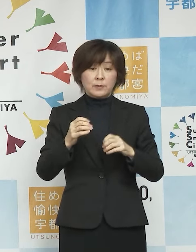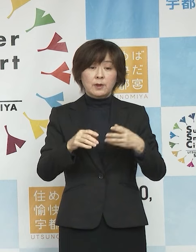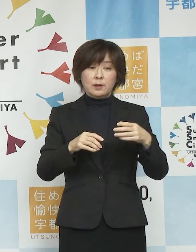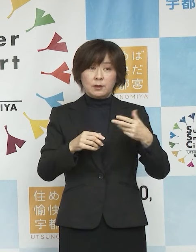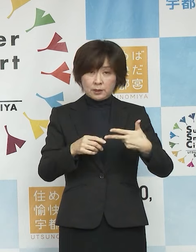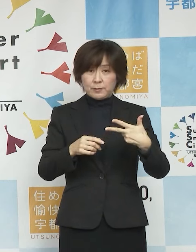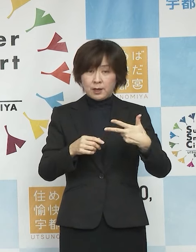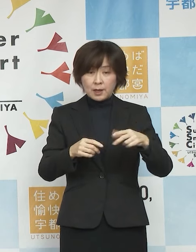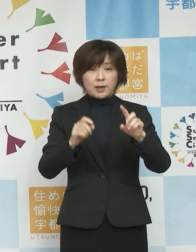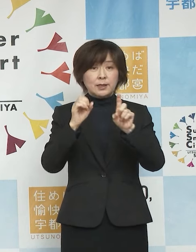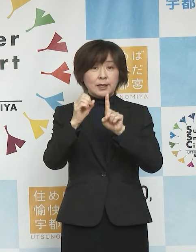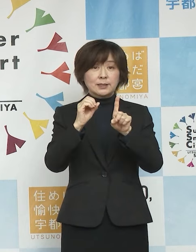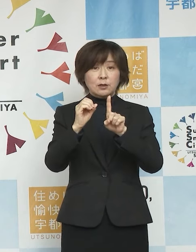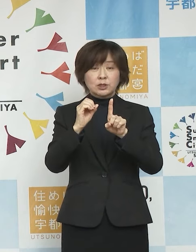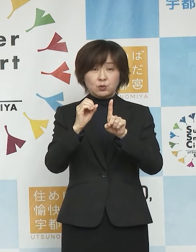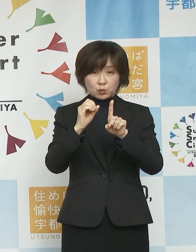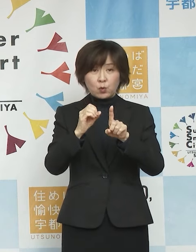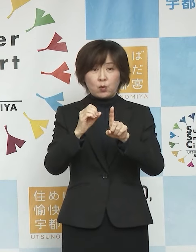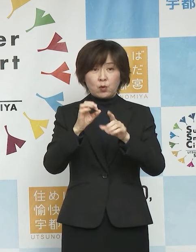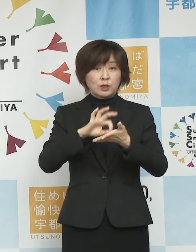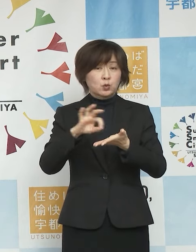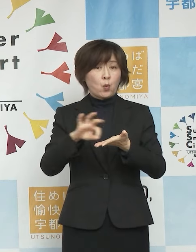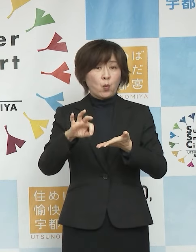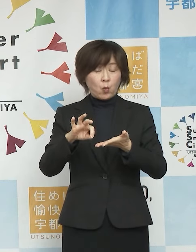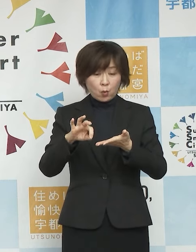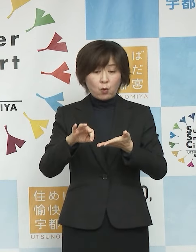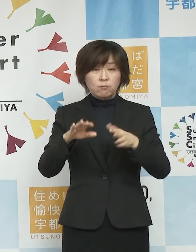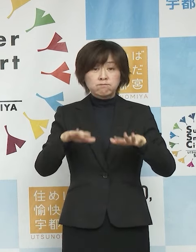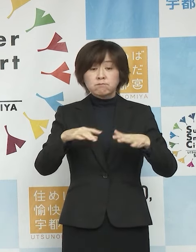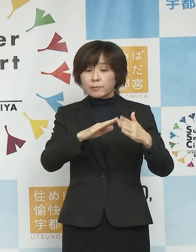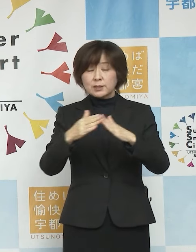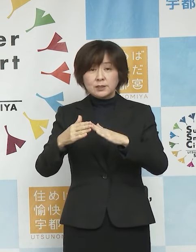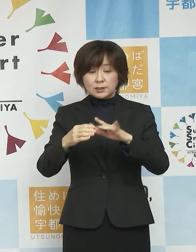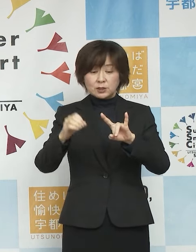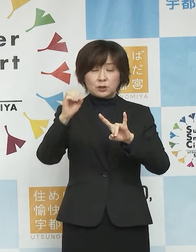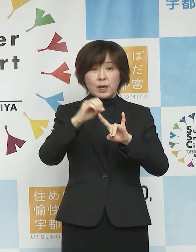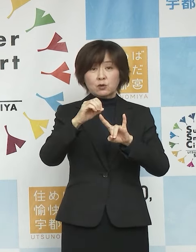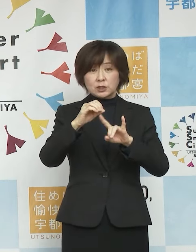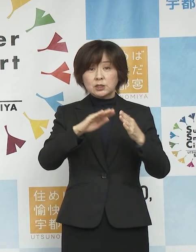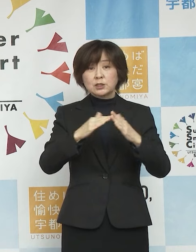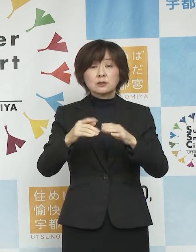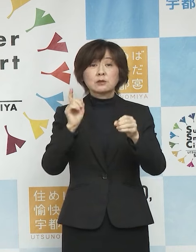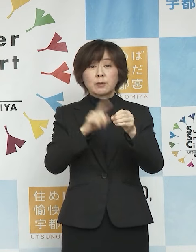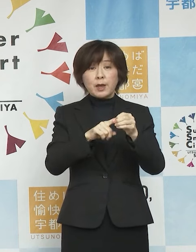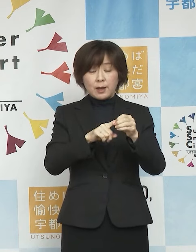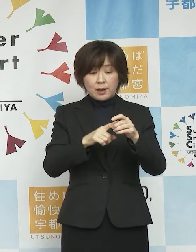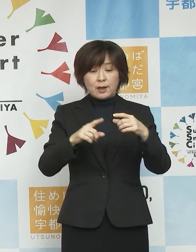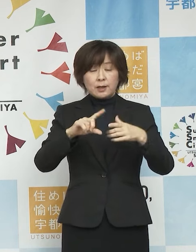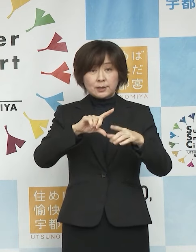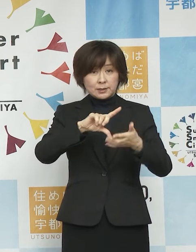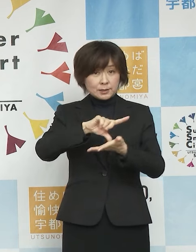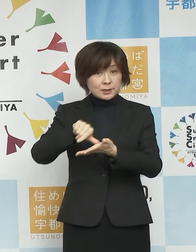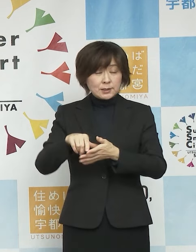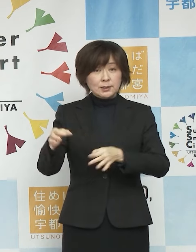です。こうしたスーパースマートシティを構成する地域共生、地域経済循環、脱炭